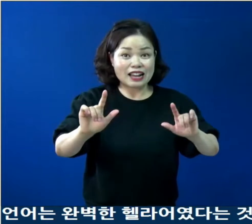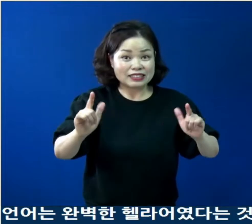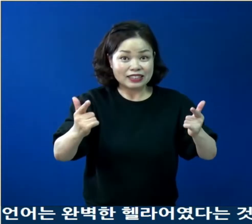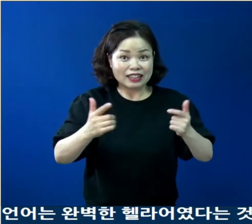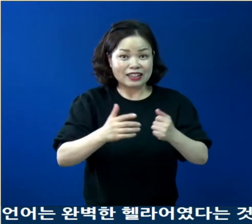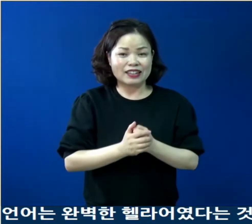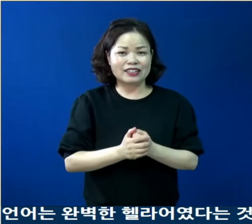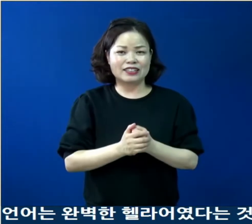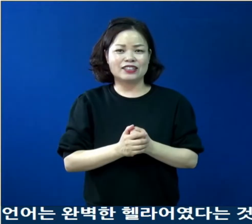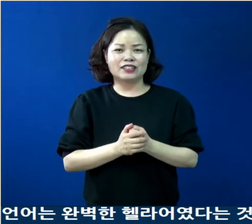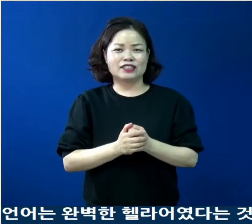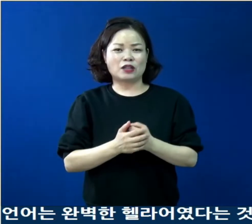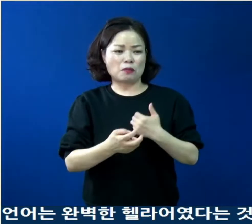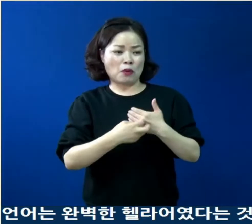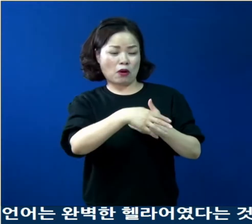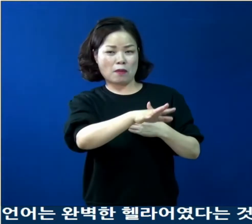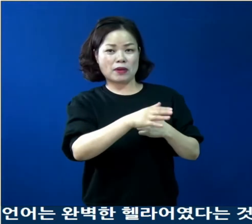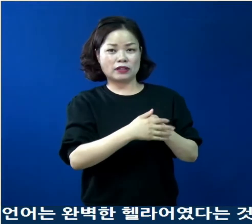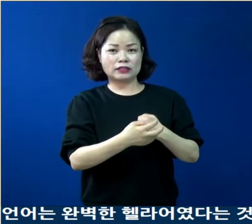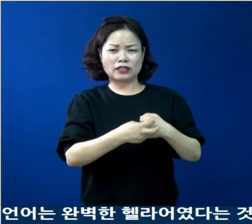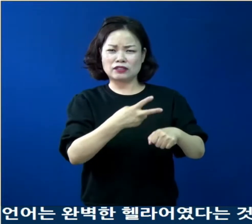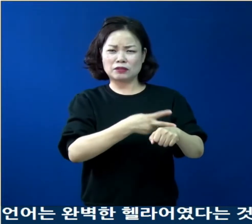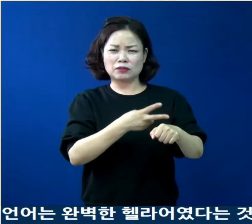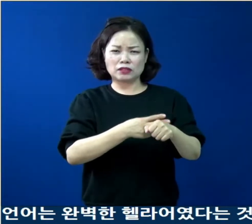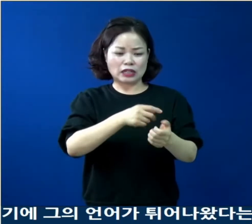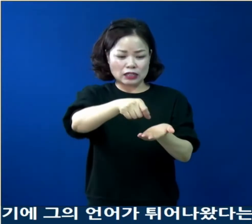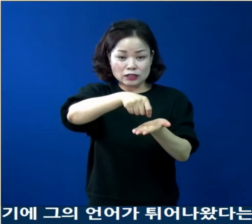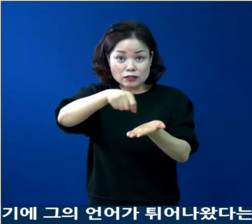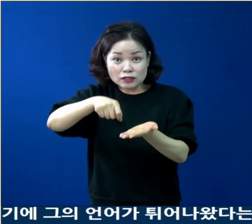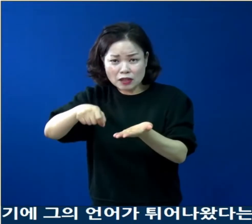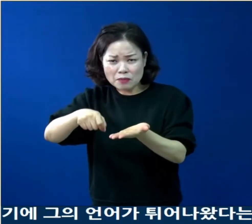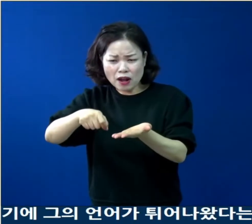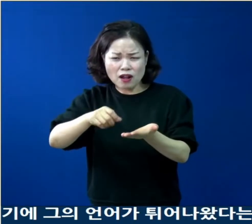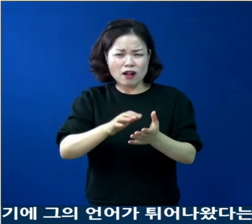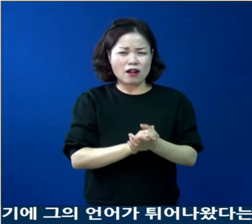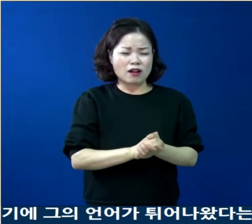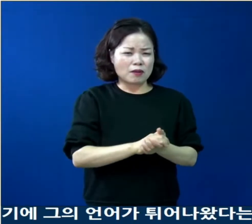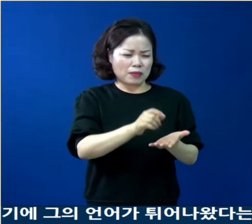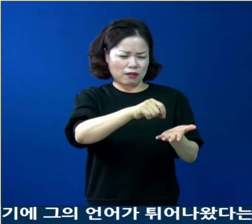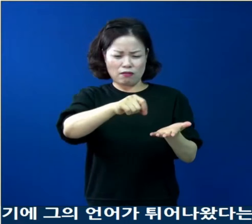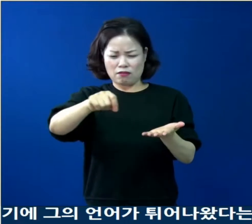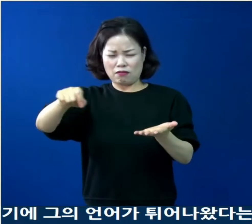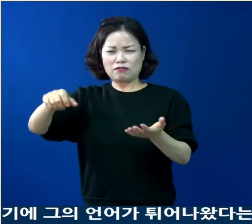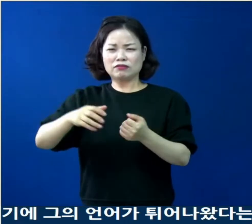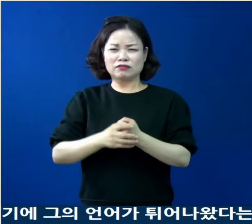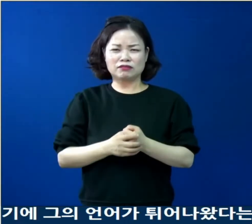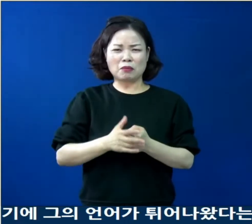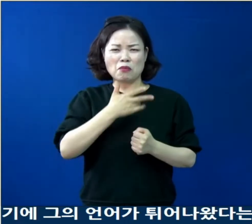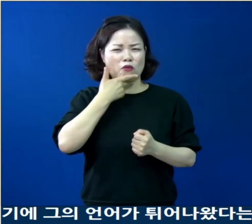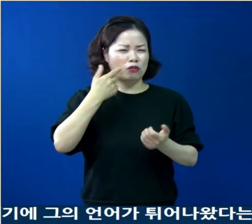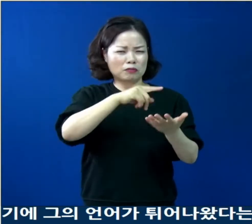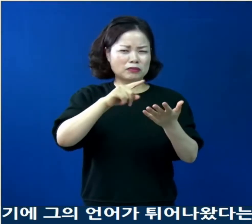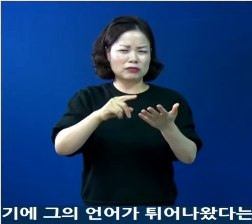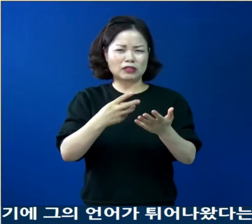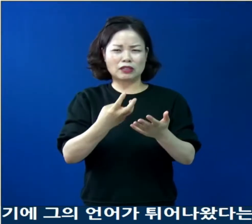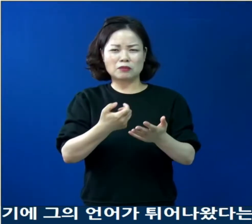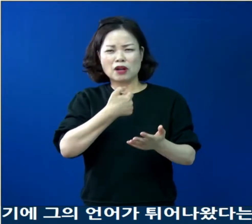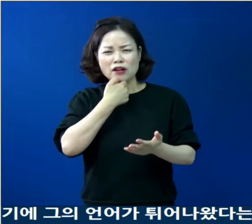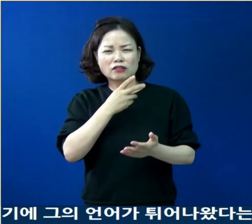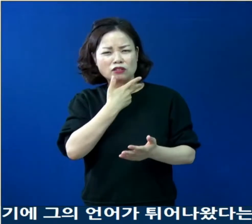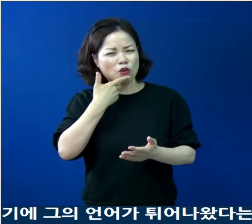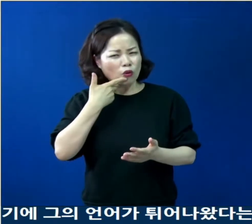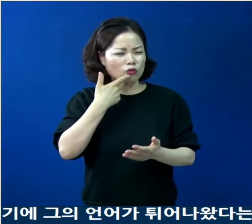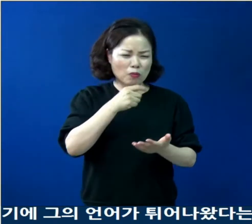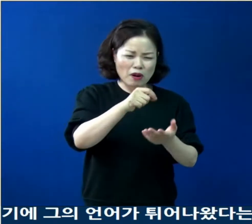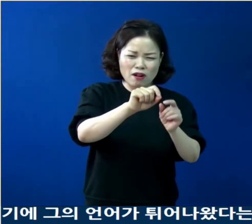합니다. 여러분, 병원 가보면 의사 선생님들이 무슨 처방전 쓸 때 보면 막 이렇게 흘겨 쓰시죠. 뭐 라틴어라 그러기도 하고 영어라